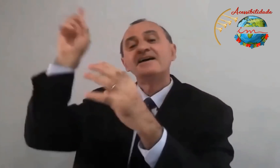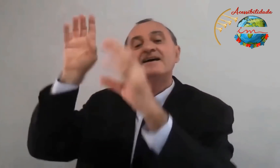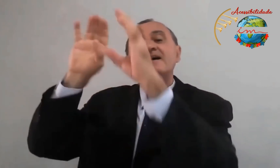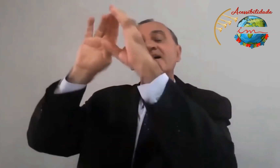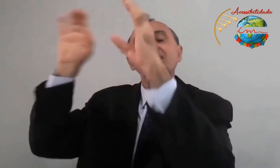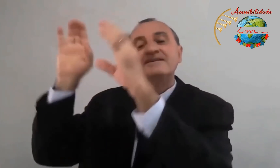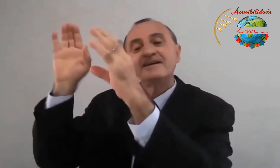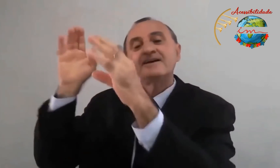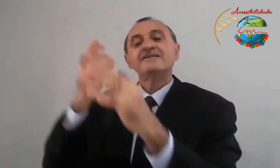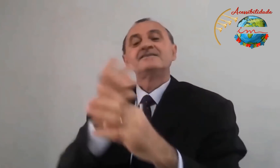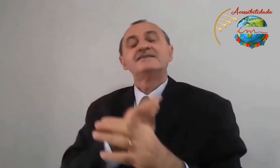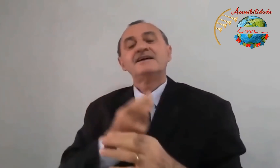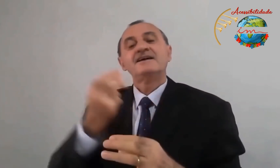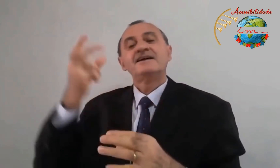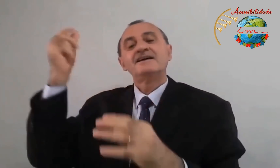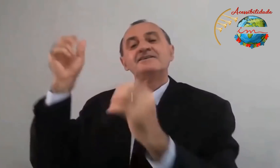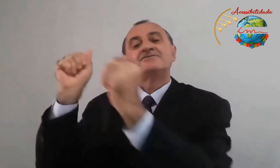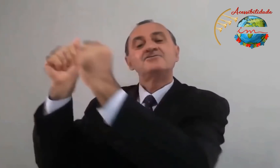para Jesus, venha para essas bodas do Cordeiro.